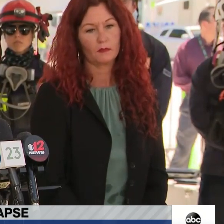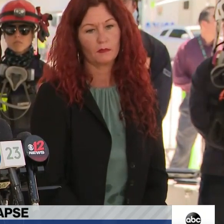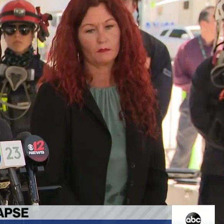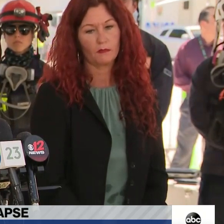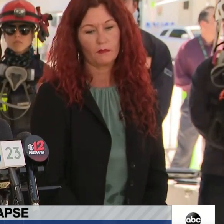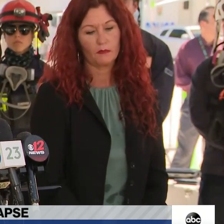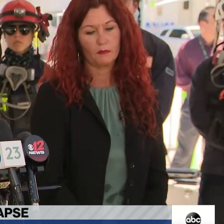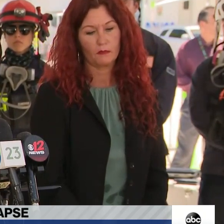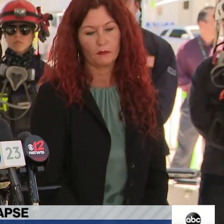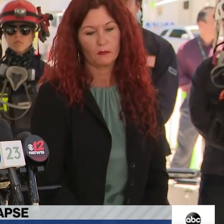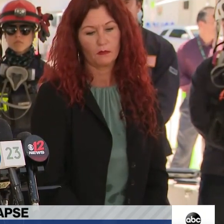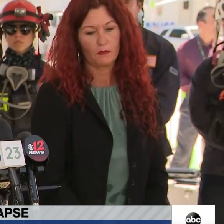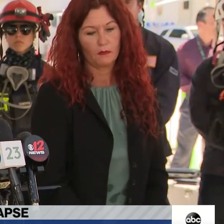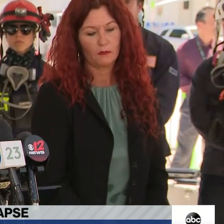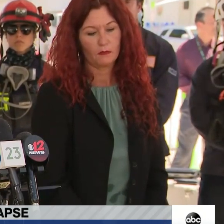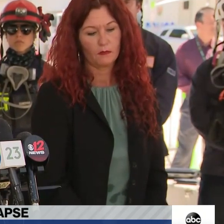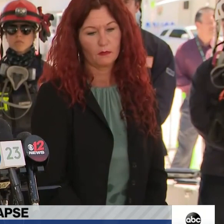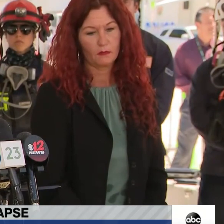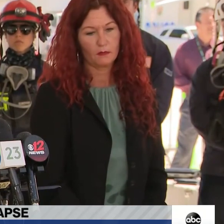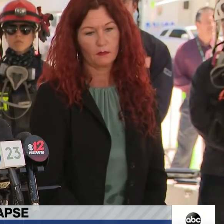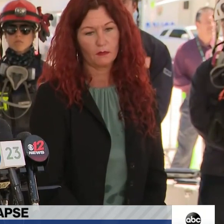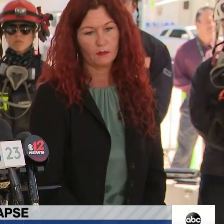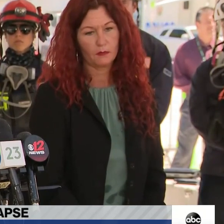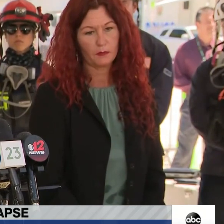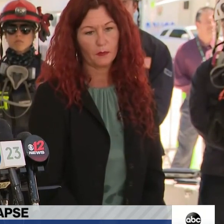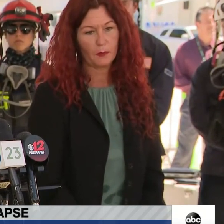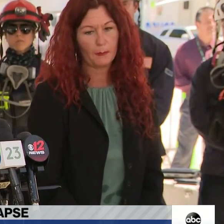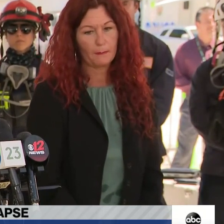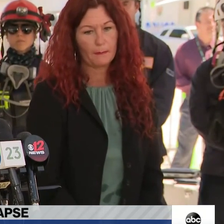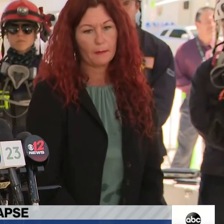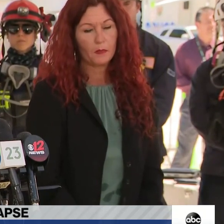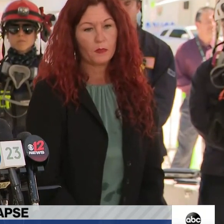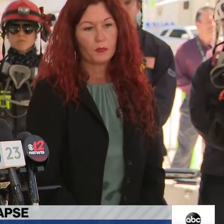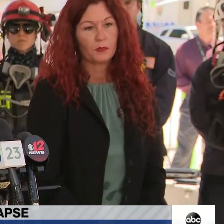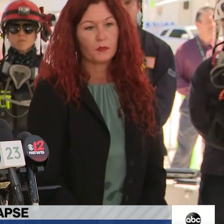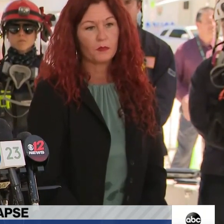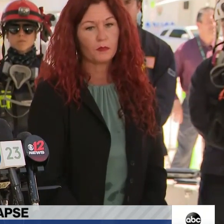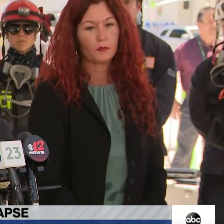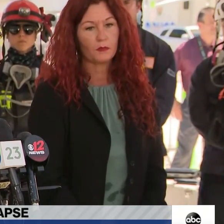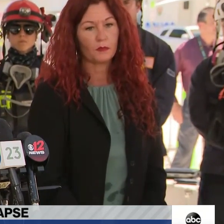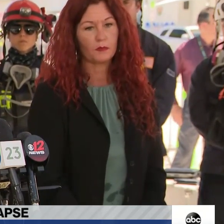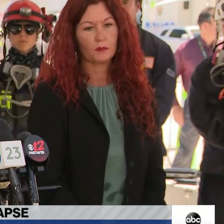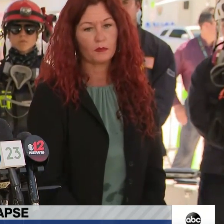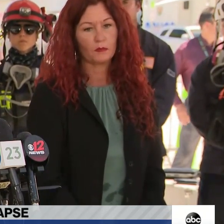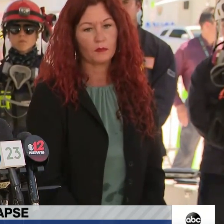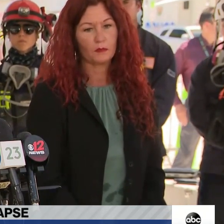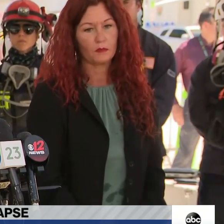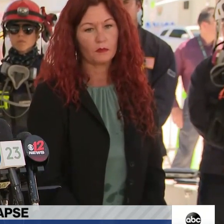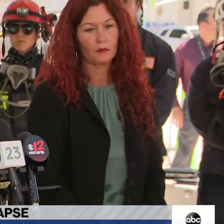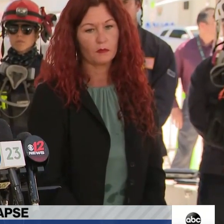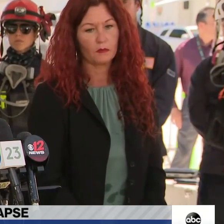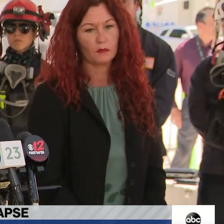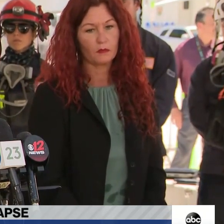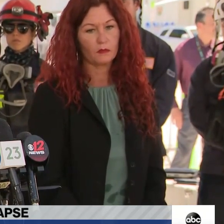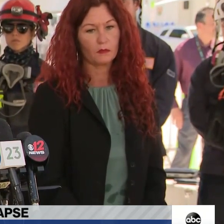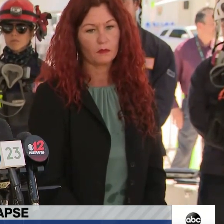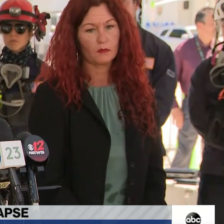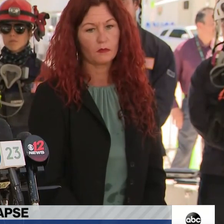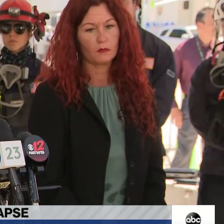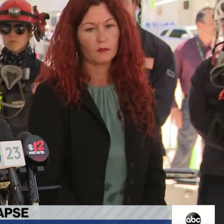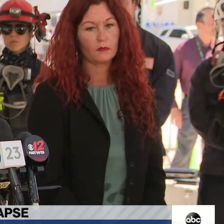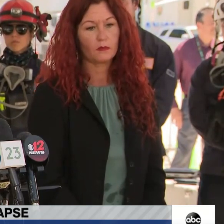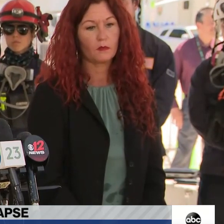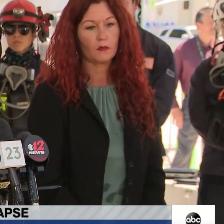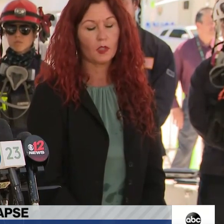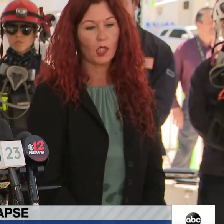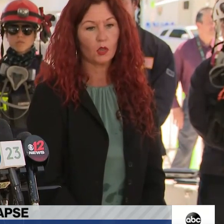de la logística de esta operación. Varios equipos federales o cuadrillas de búsqueda y rescate urbano llegaron para brindar asistencia en cuanto